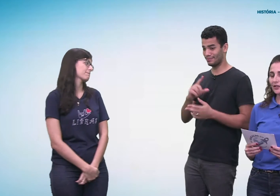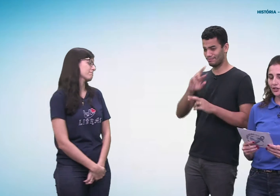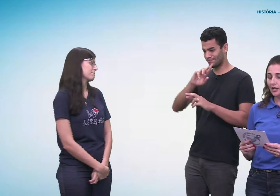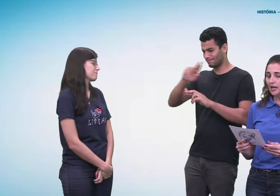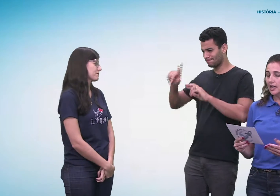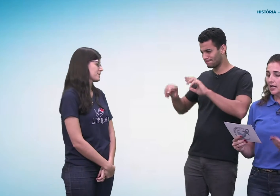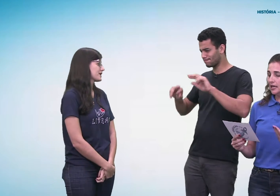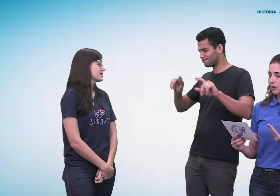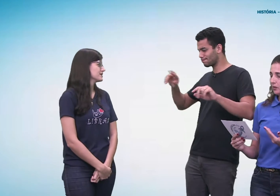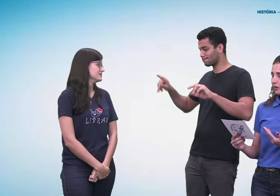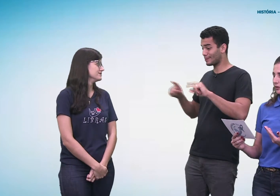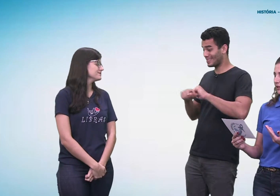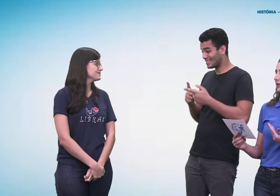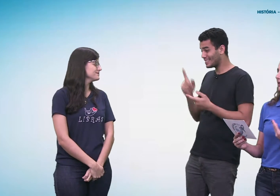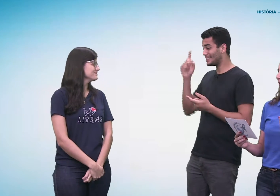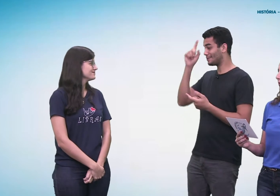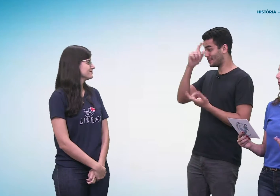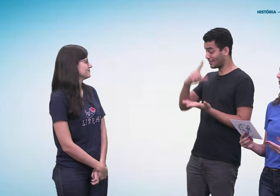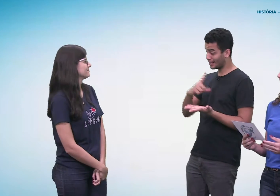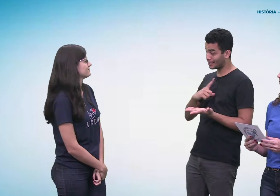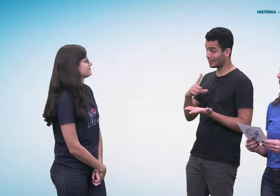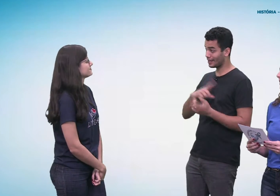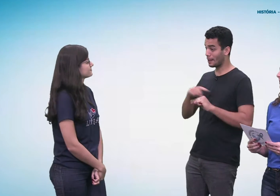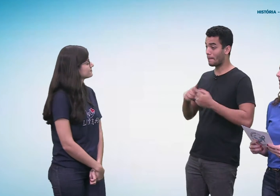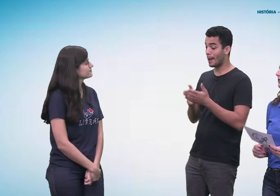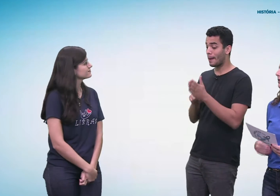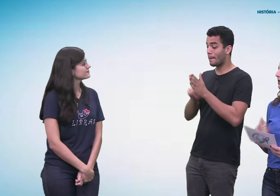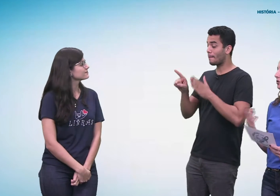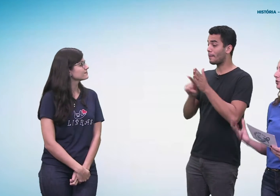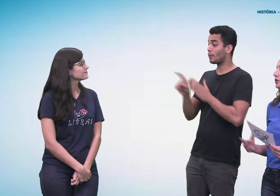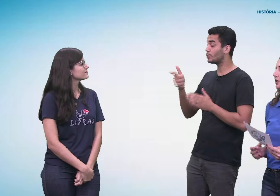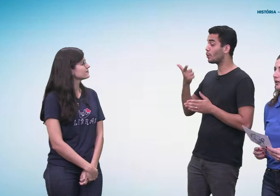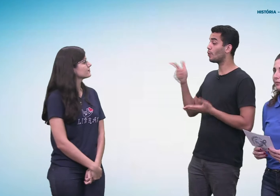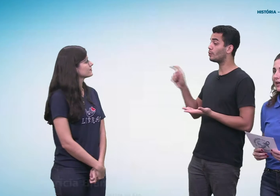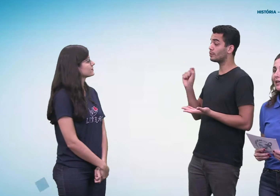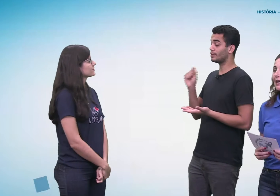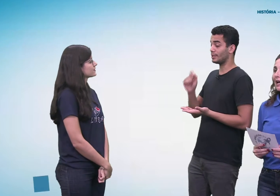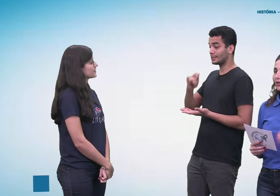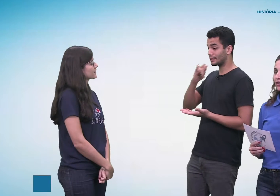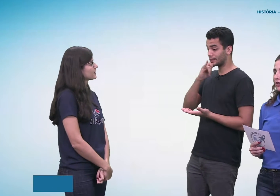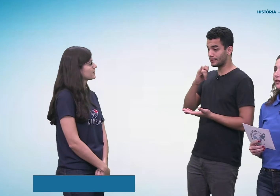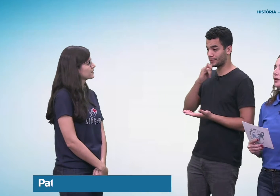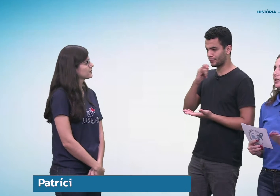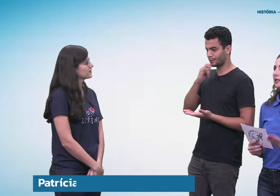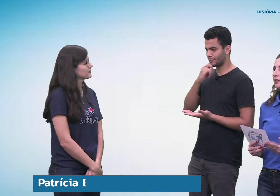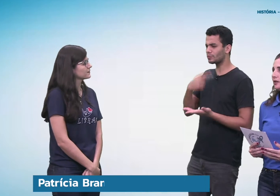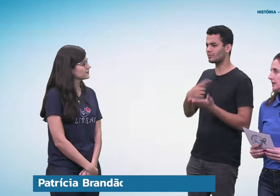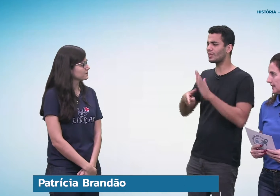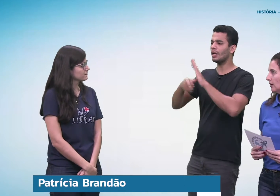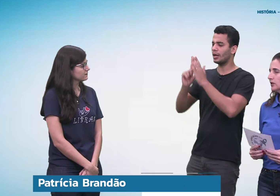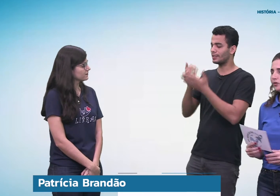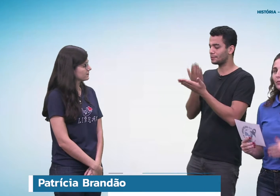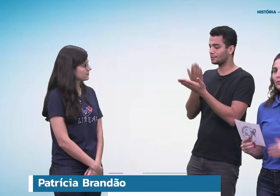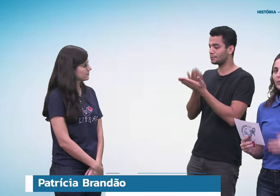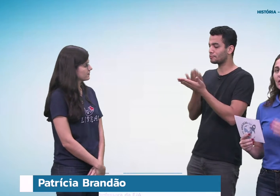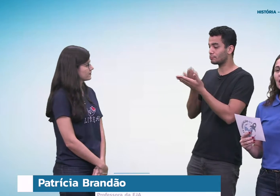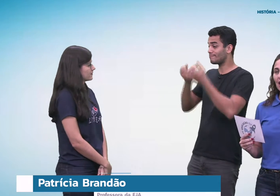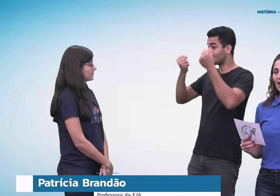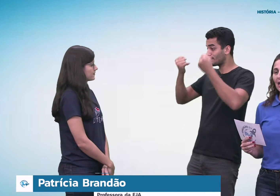dificuldade. E um outro questionamento que surge também, a gente já falou aqui nas nossas aulas sobre